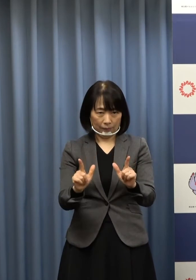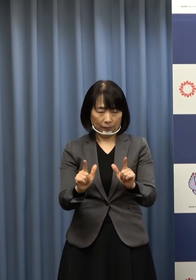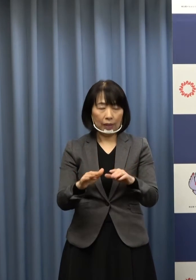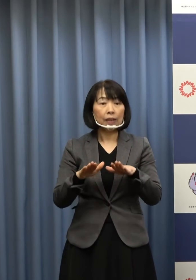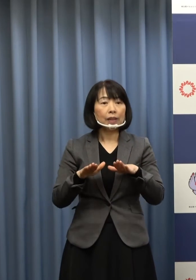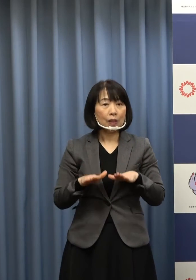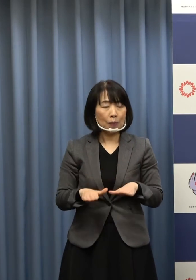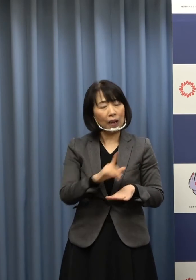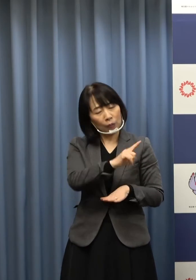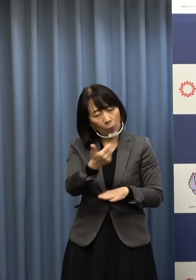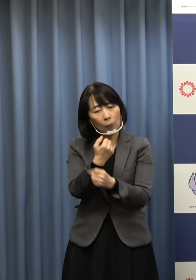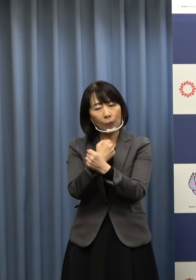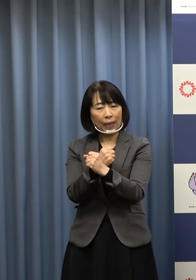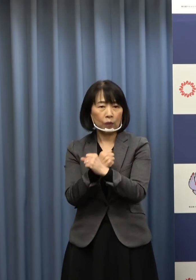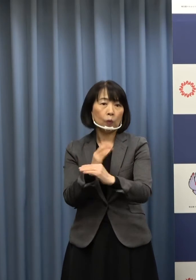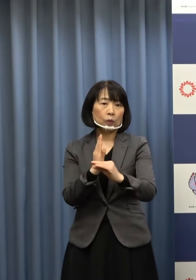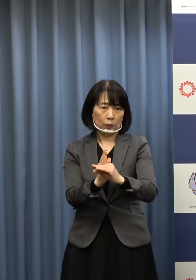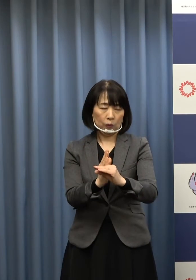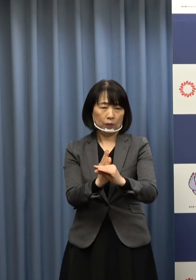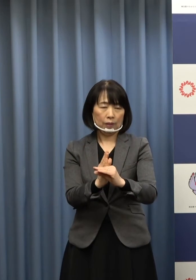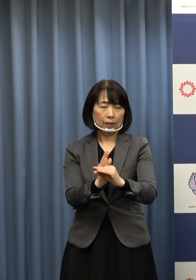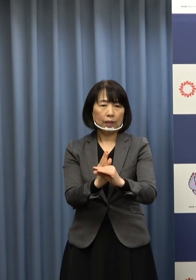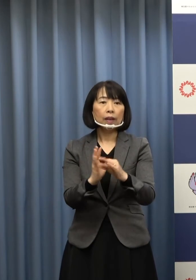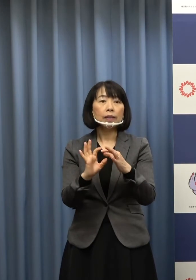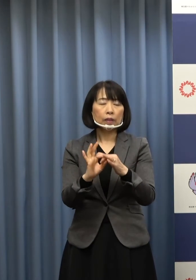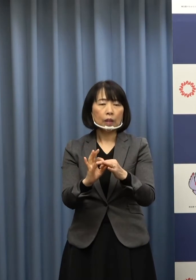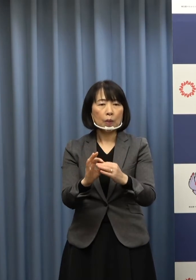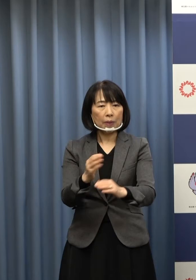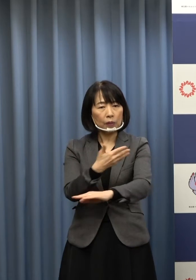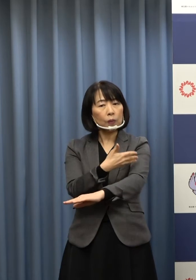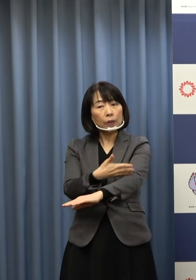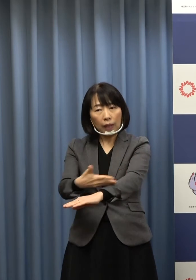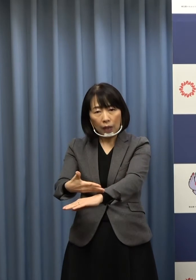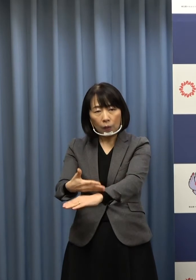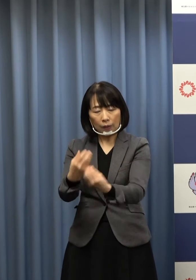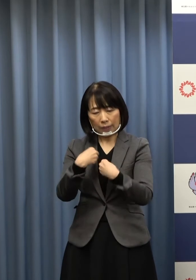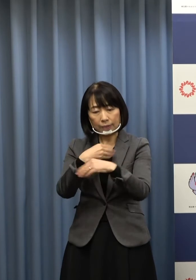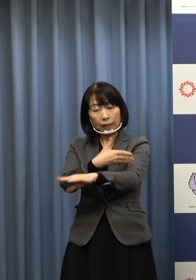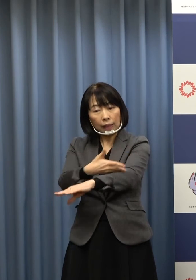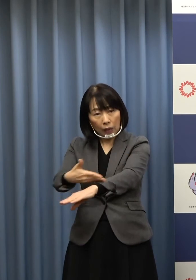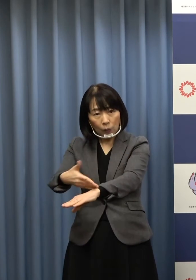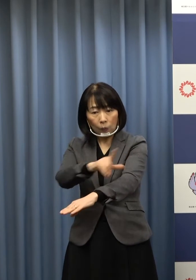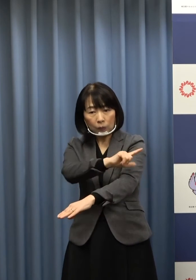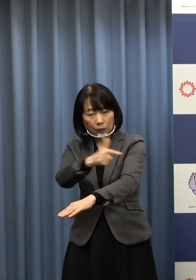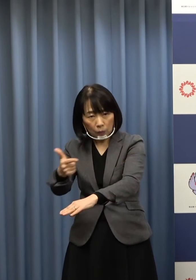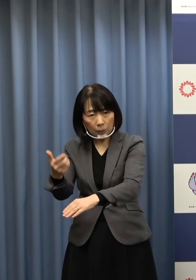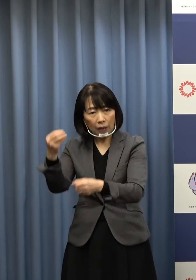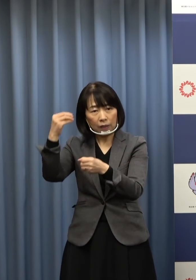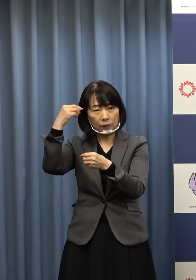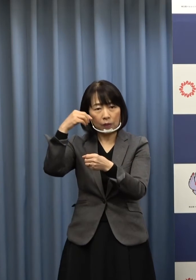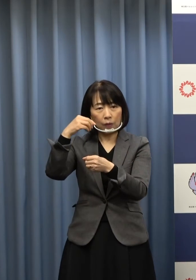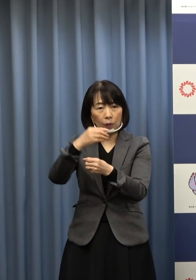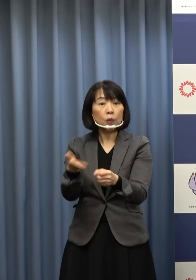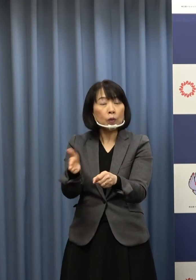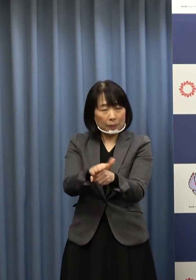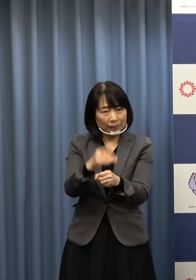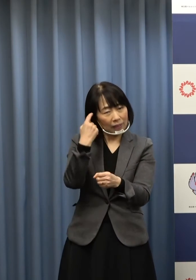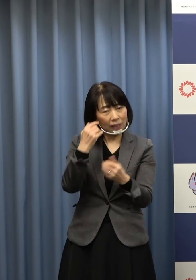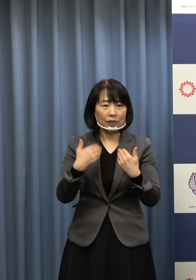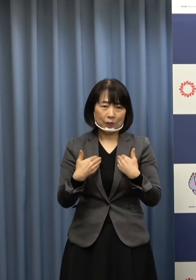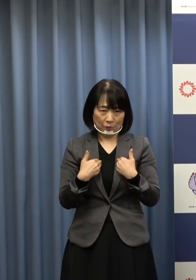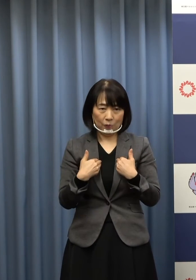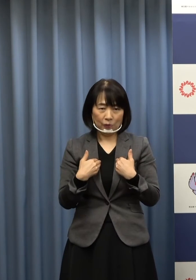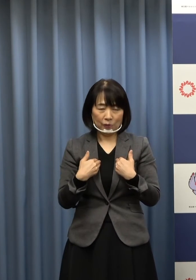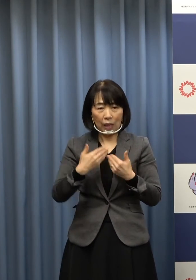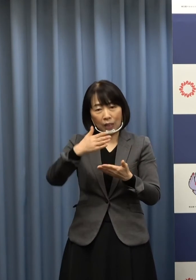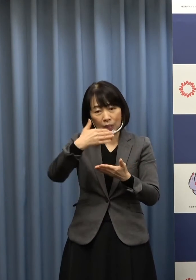ども、例えば経路とかですね、その辺を見ながら考えなければいけませんので、飲食店に対する時短要請も含め